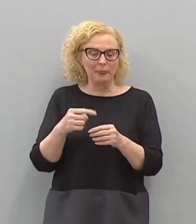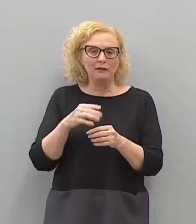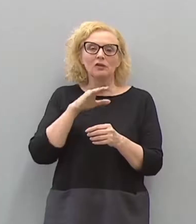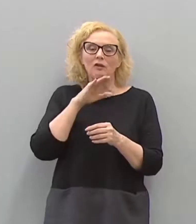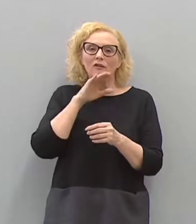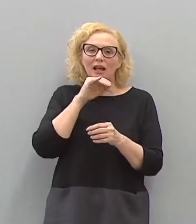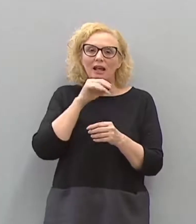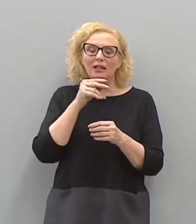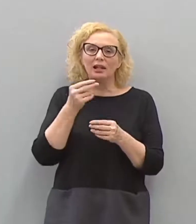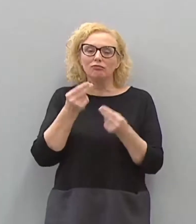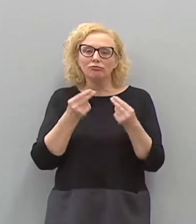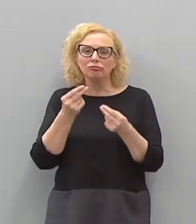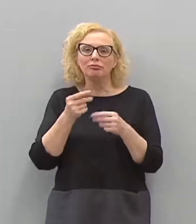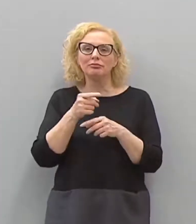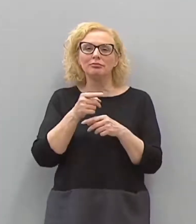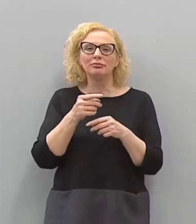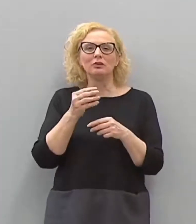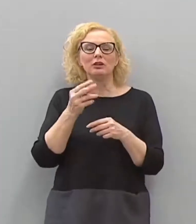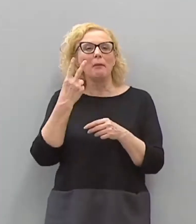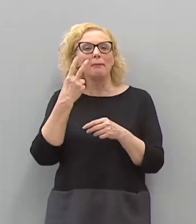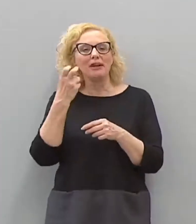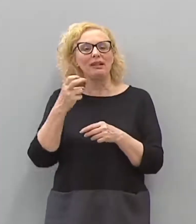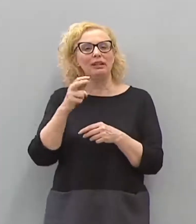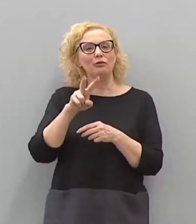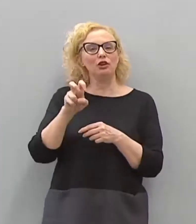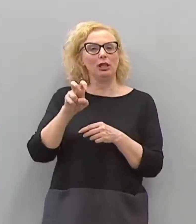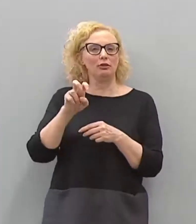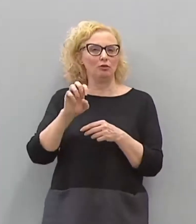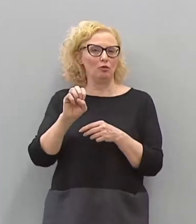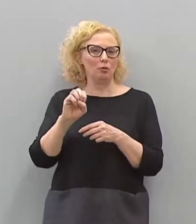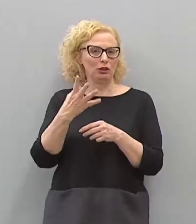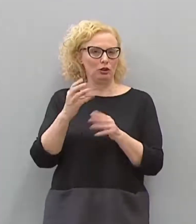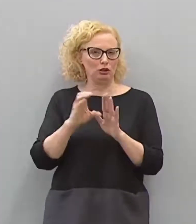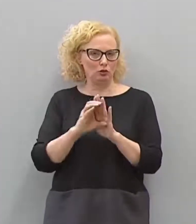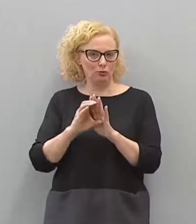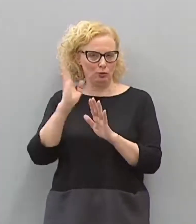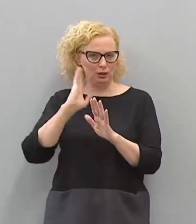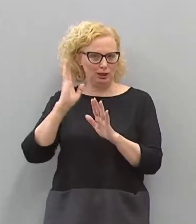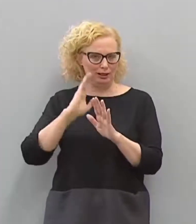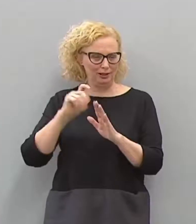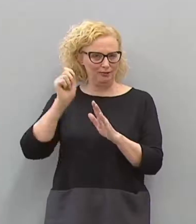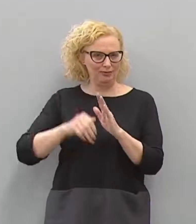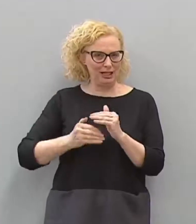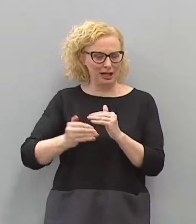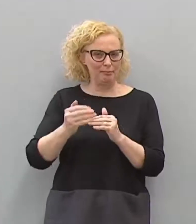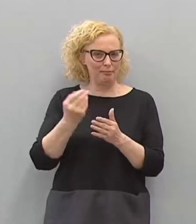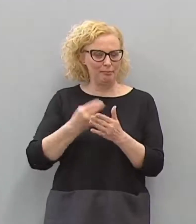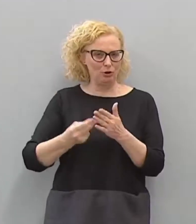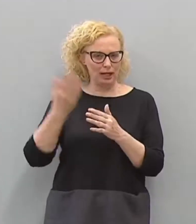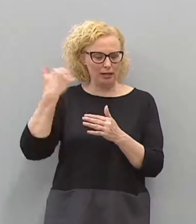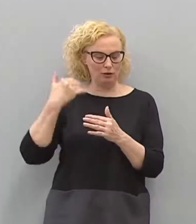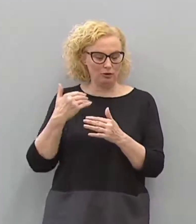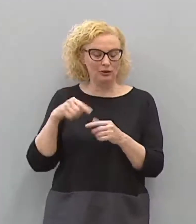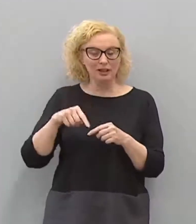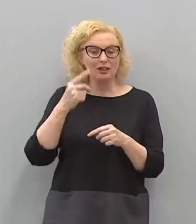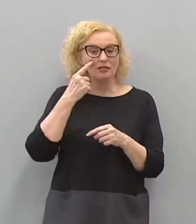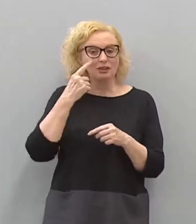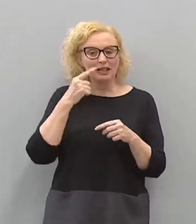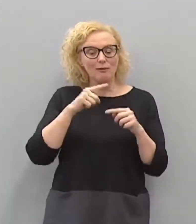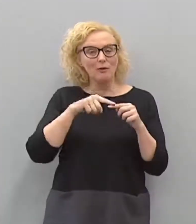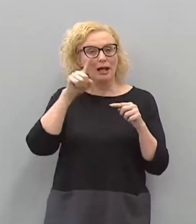prevedeva appunto che nel trentino c'erano 214 comuni quando è partito il progetto andando sul grafico vediamo che comunque